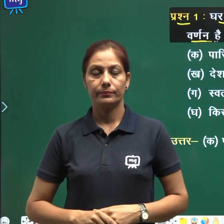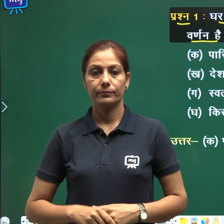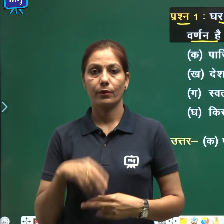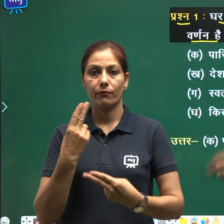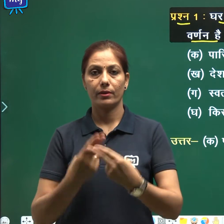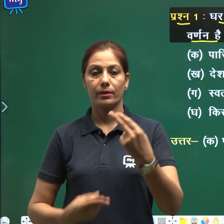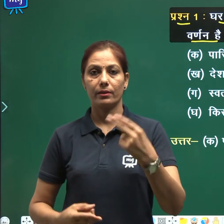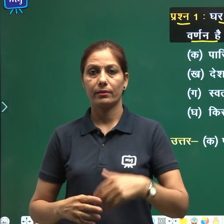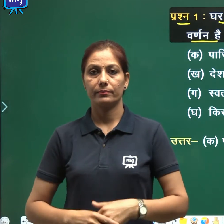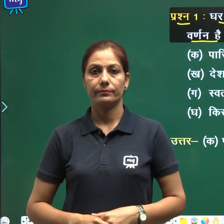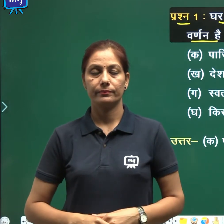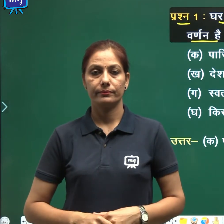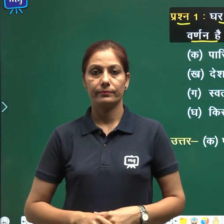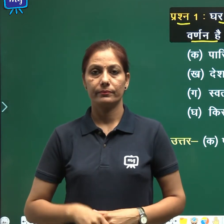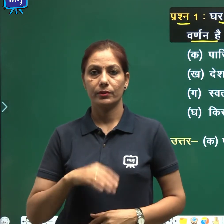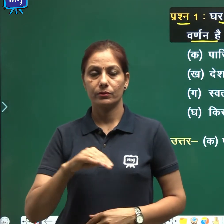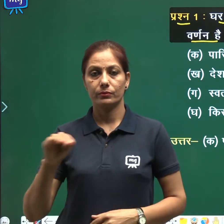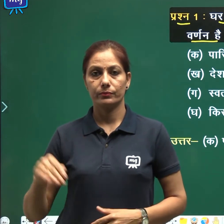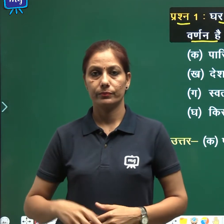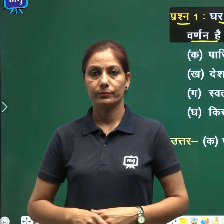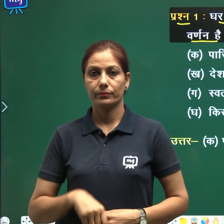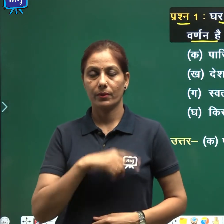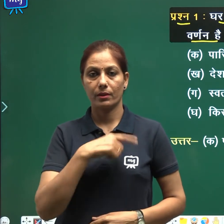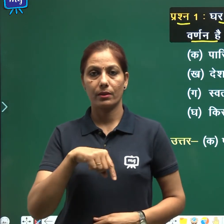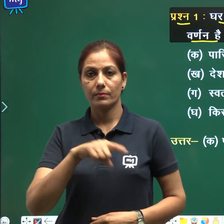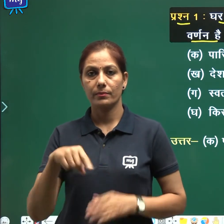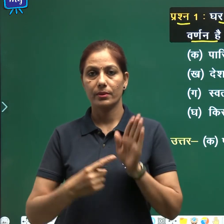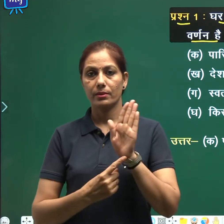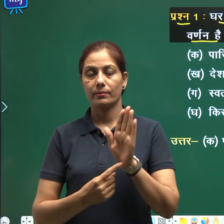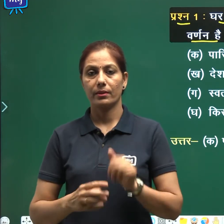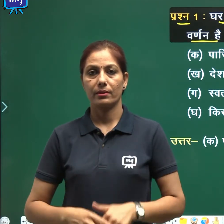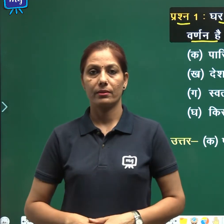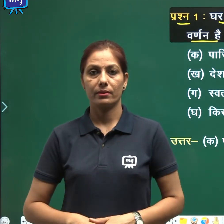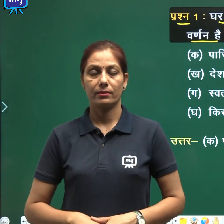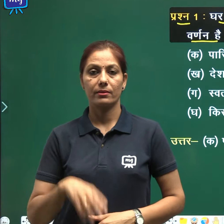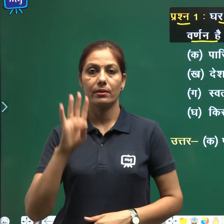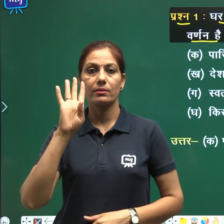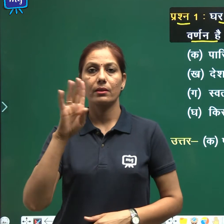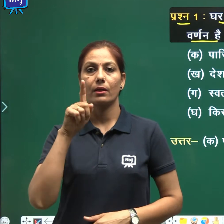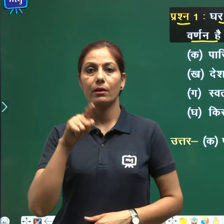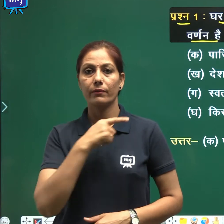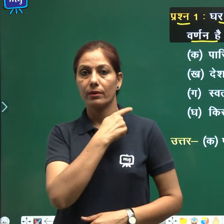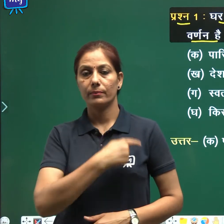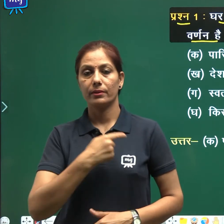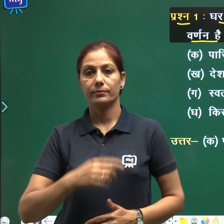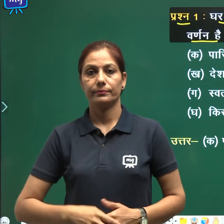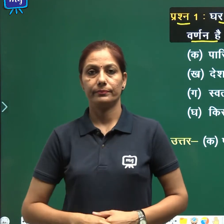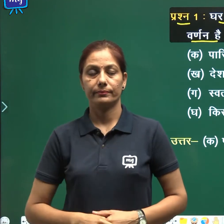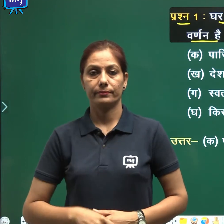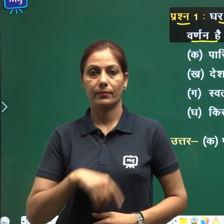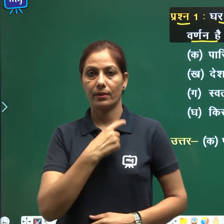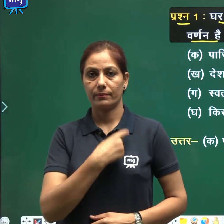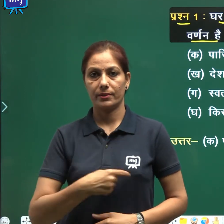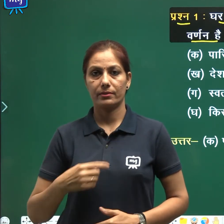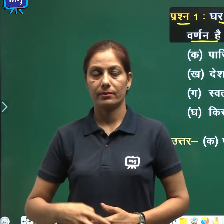वर्णन है। बच्चों, यहां आपके सामने 4 विकल्प हैं। इनमें